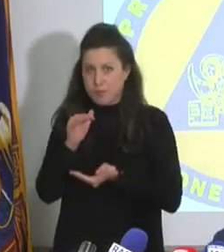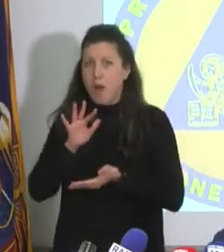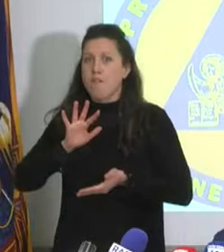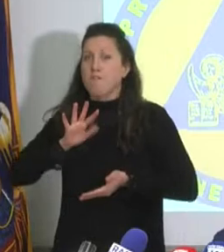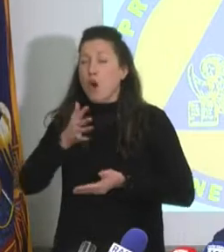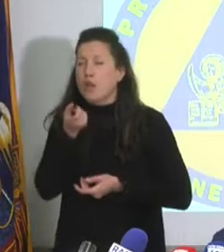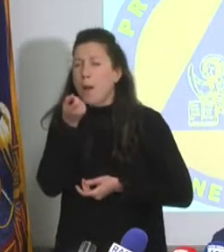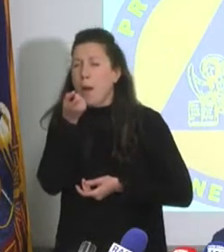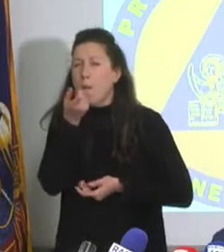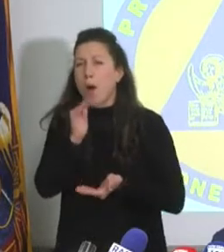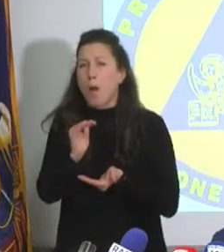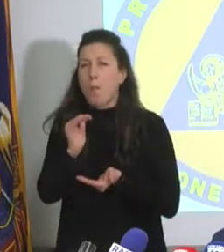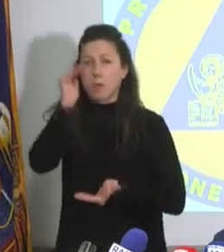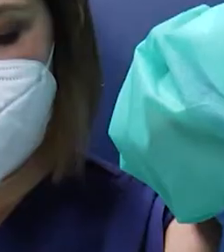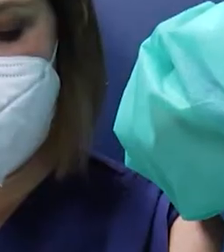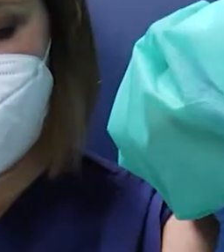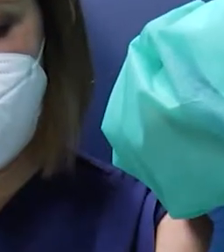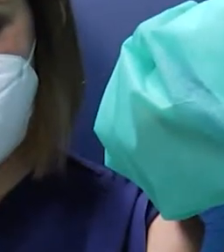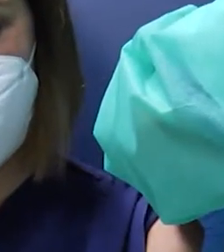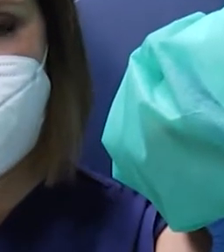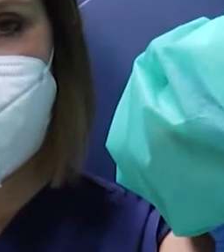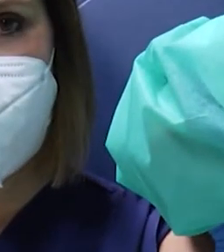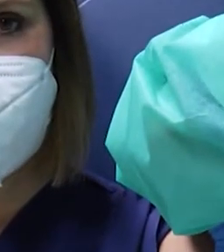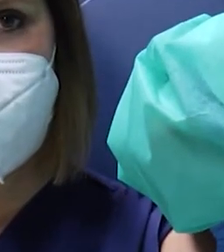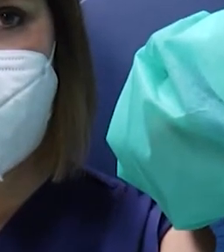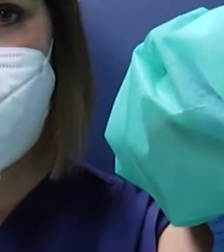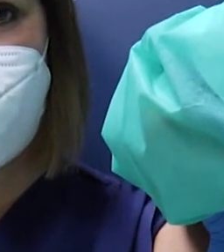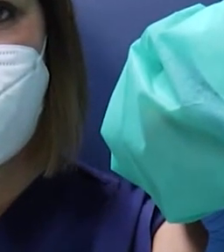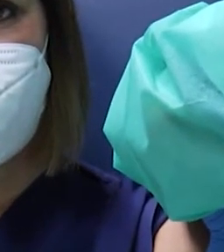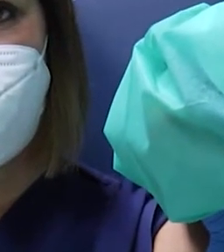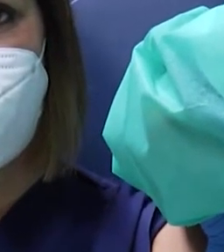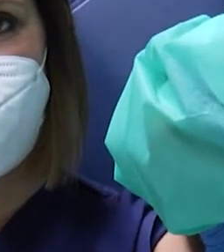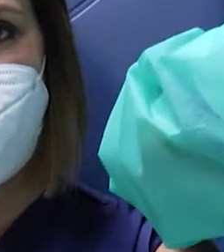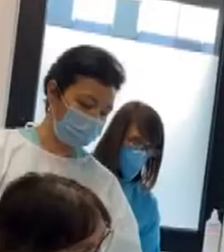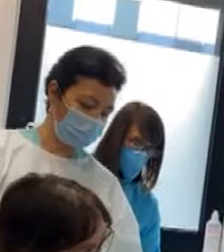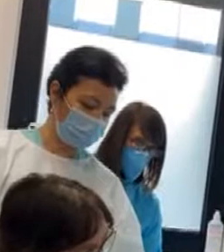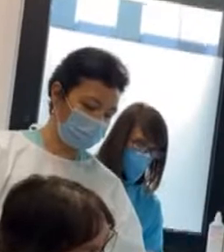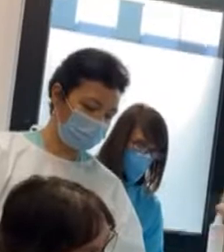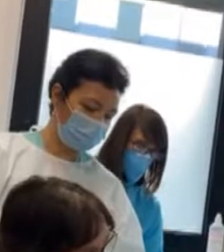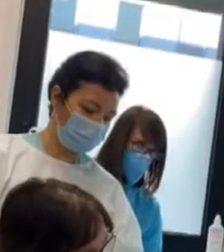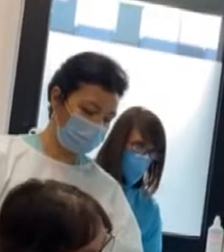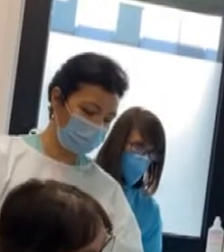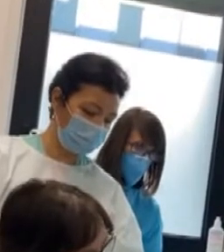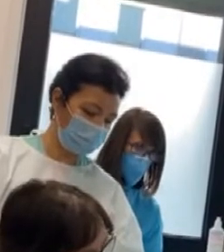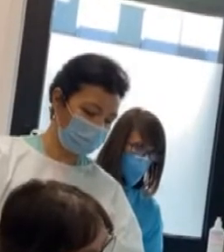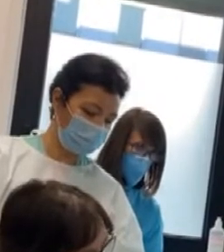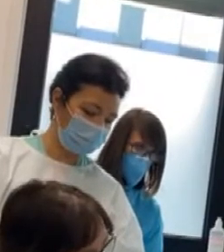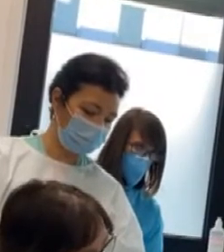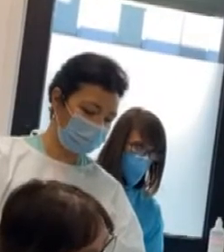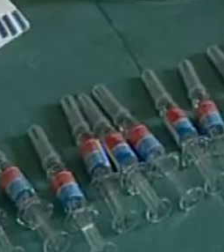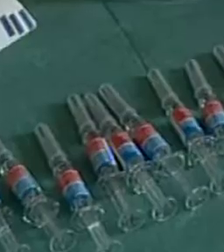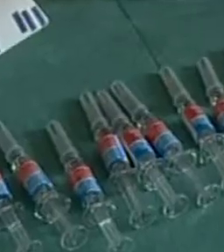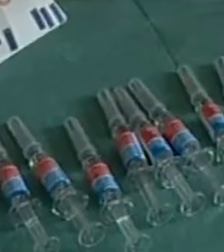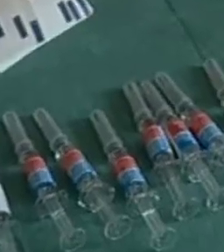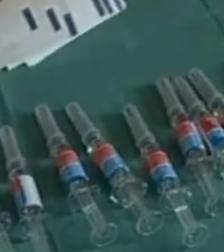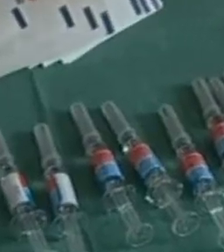io penso che le carte bollate non ci servono noi preferiamo i vaccini ritardi anche per il vaccino sta bene che validazioni in queste ore da parte di eva